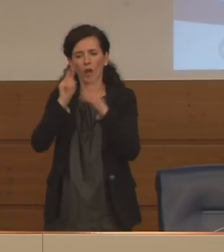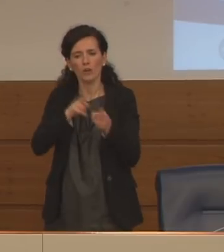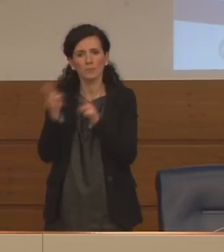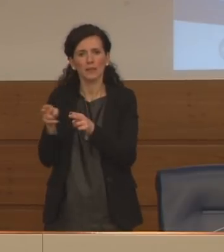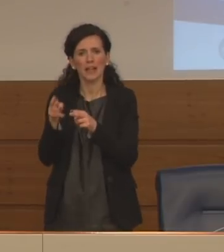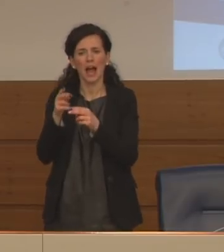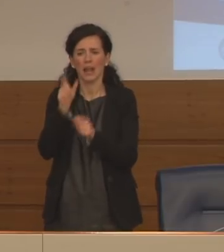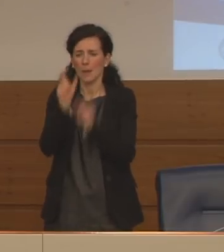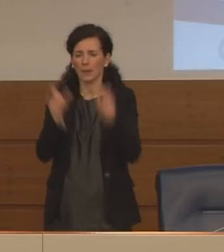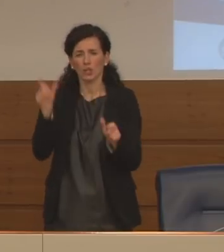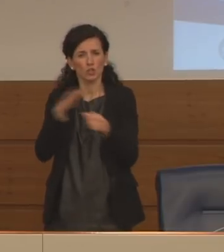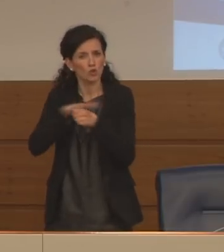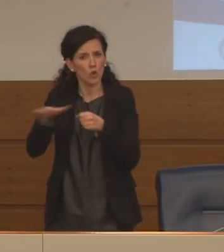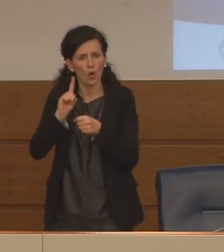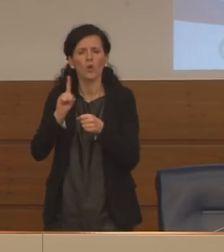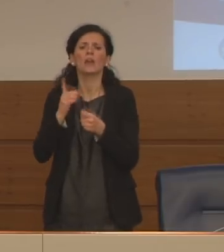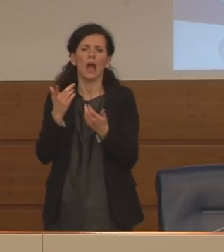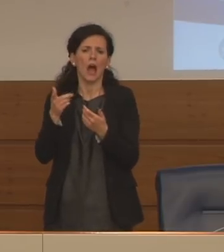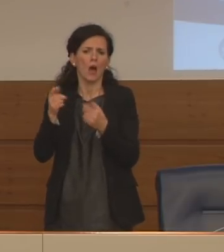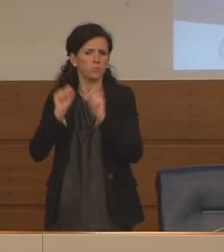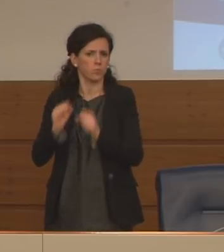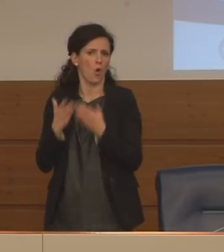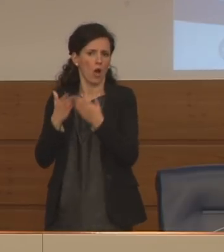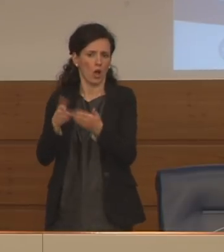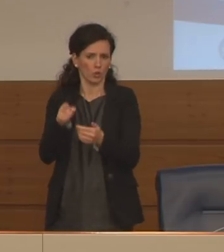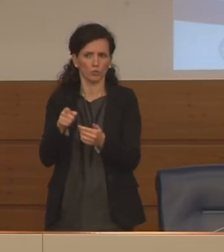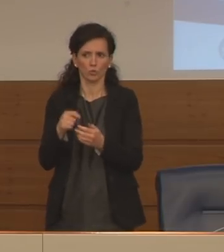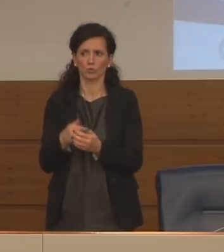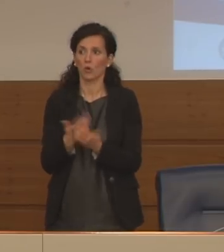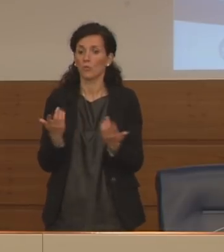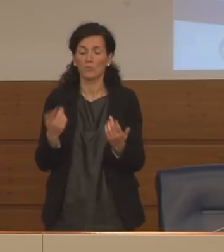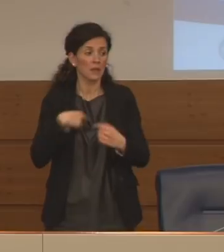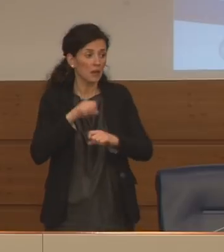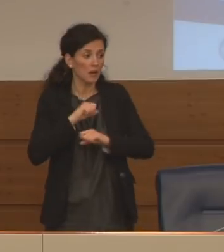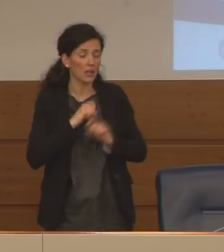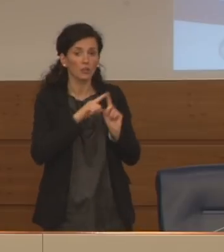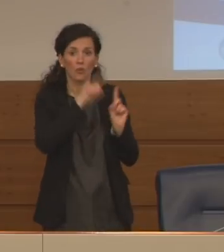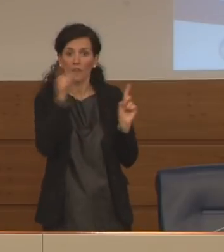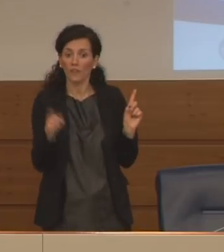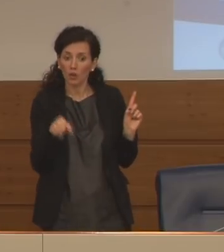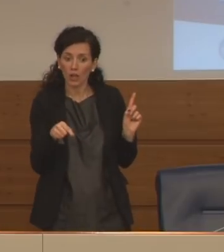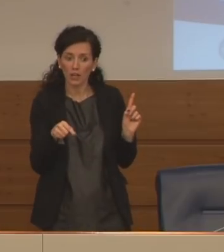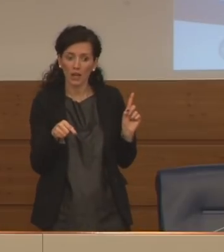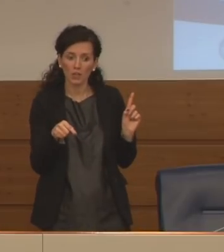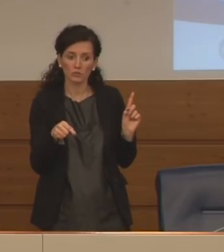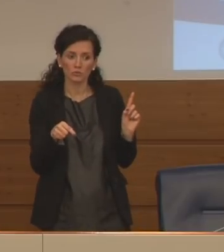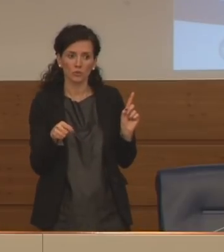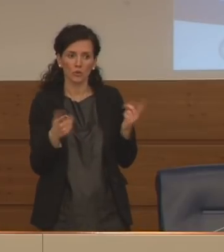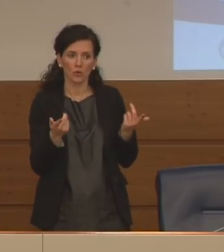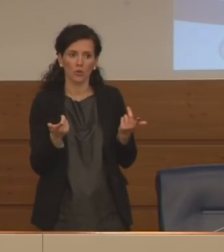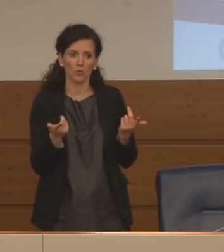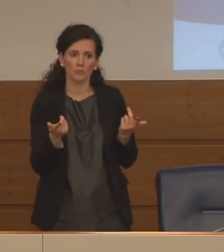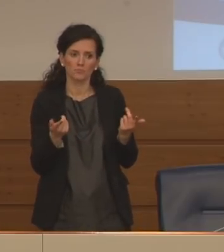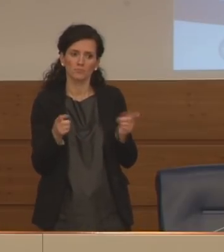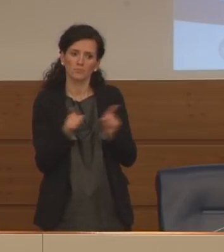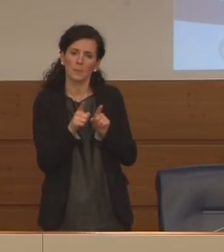utilizzate credo che fino adesso noi arriva non arriva se non questo tipo di messaggio